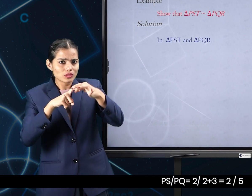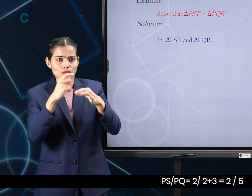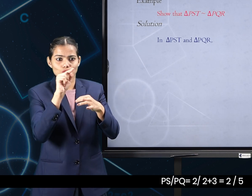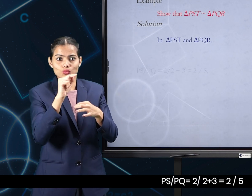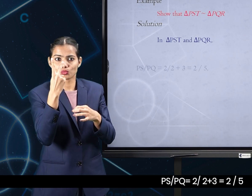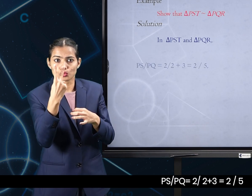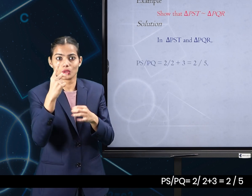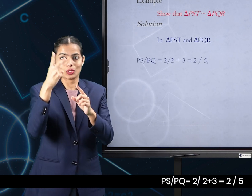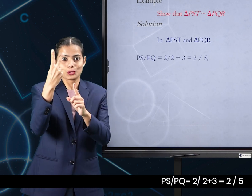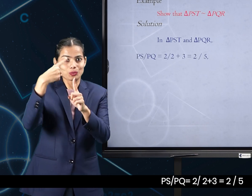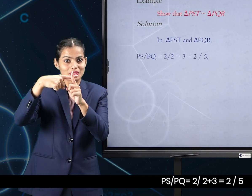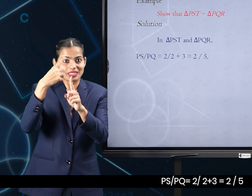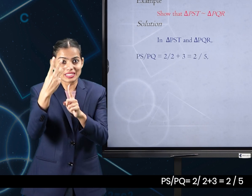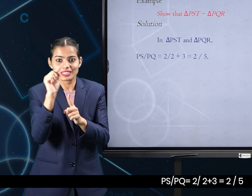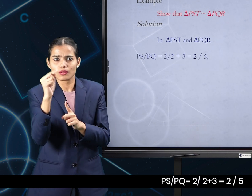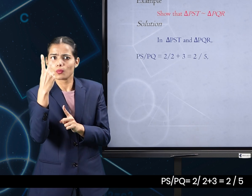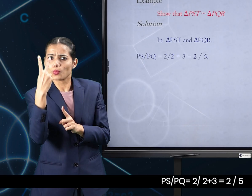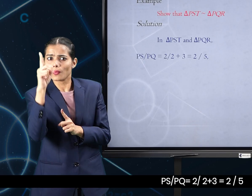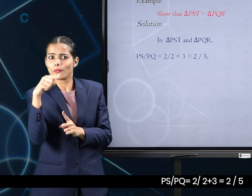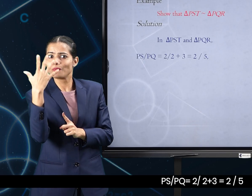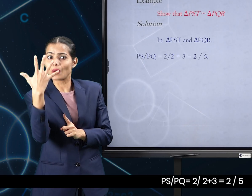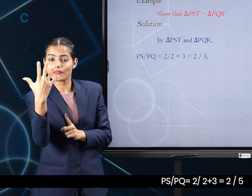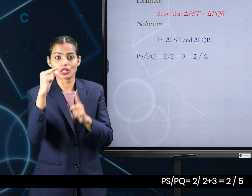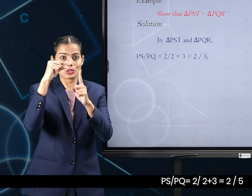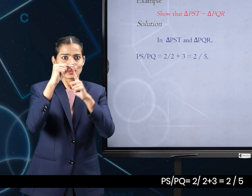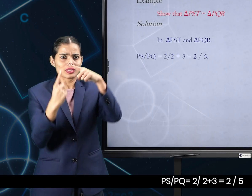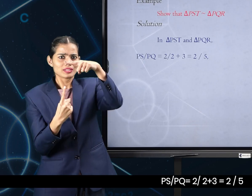PS/PQ इज इक्वल 2/2 plus 3 इज इक्वल 2/5।